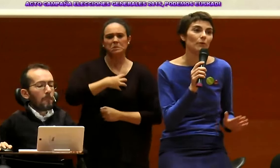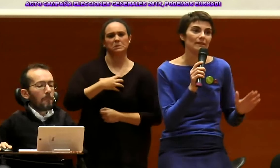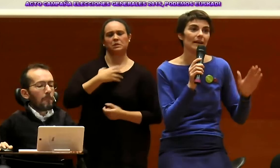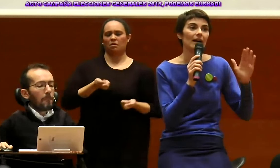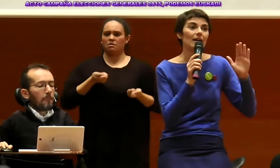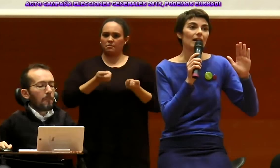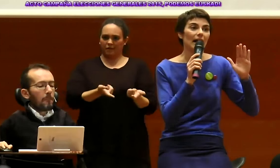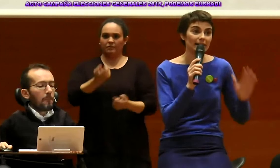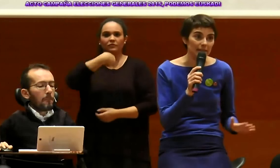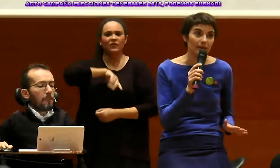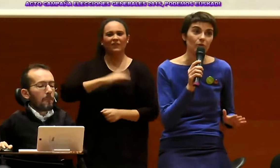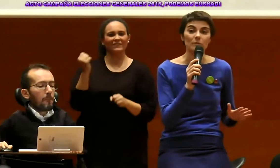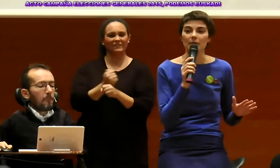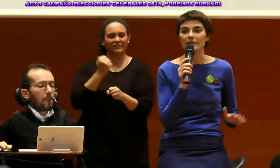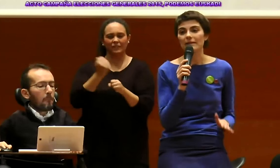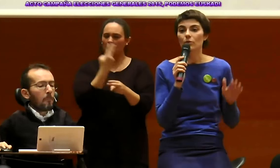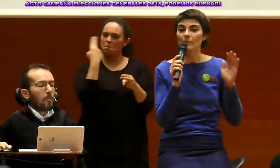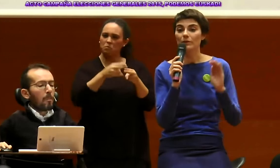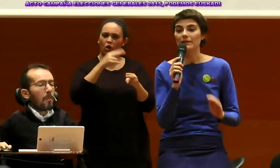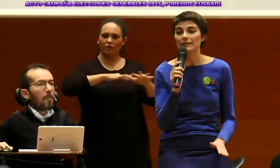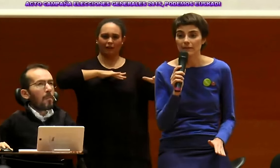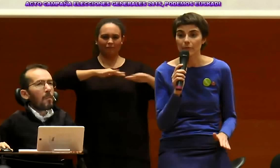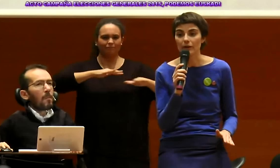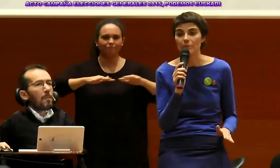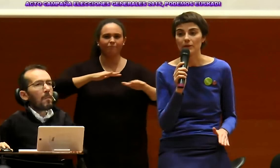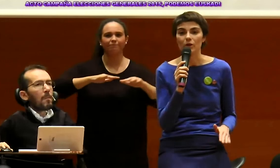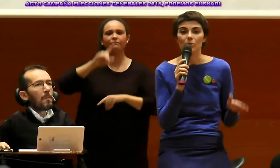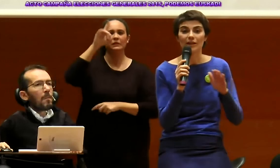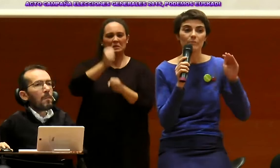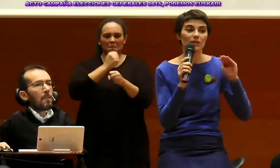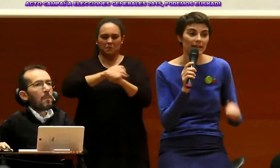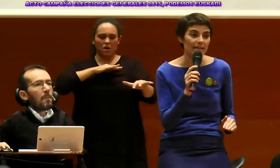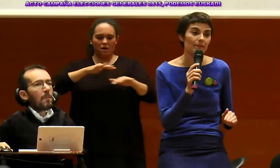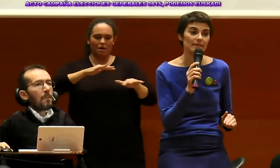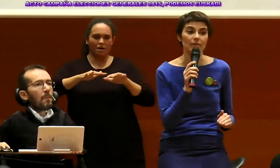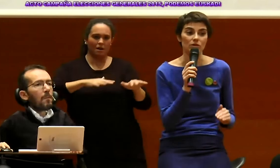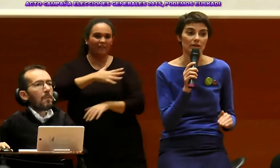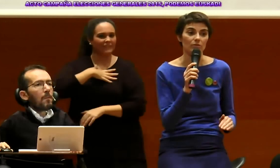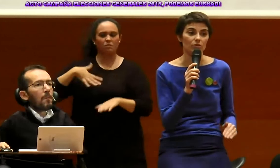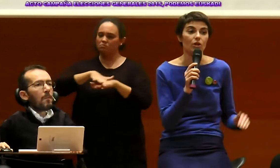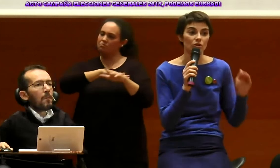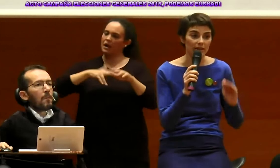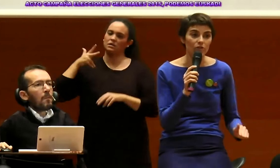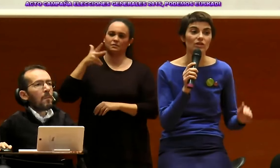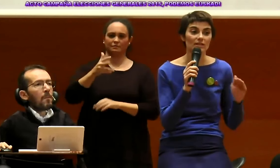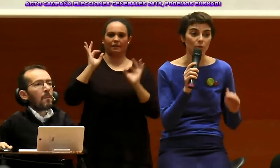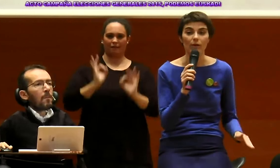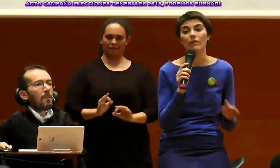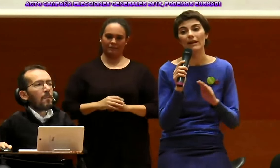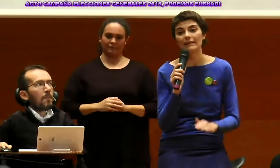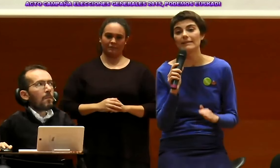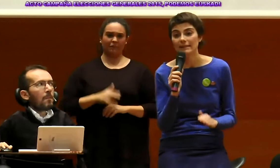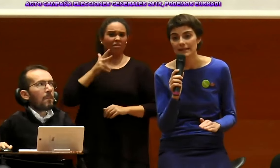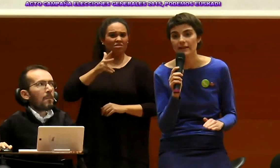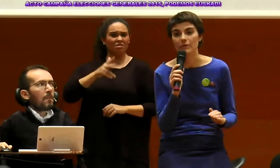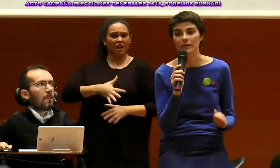una política activa económicamente, una política activa por el empleo, porque creemos que es la base de los derechos. Los derechos se aseguran cuando